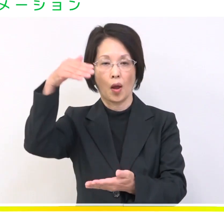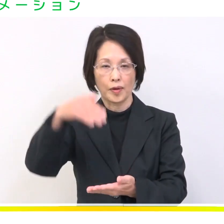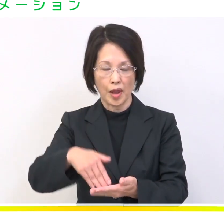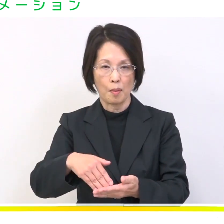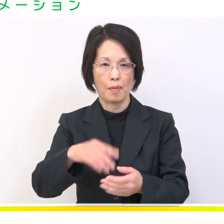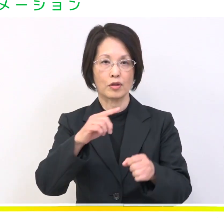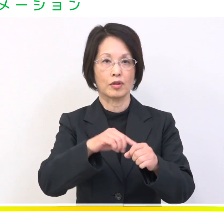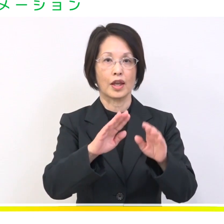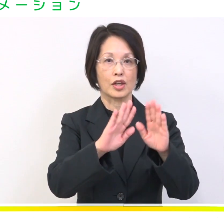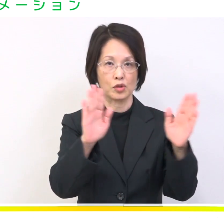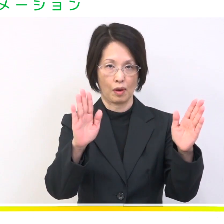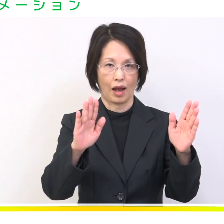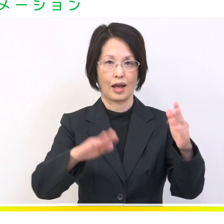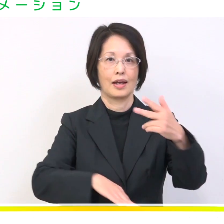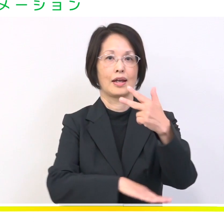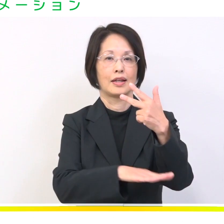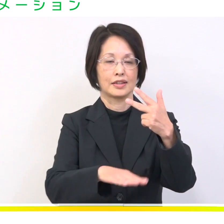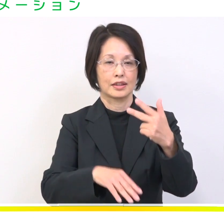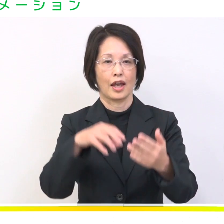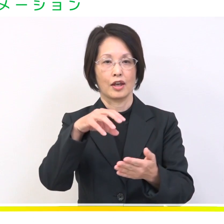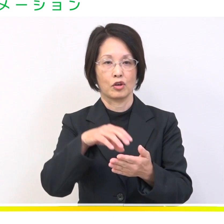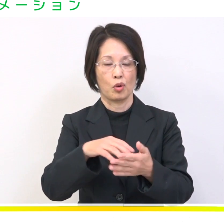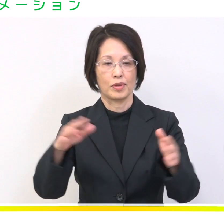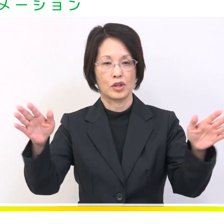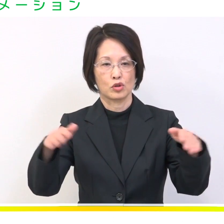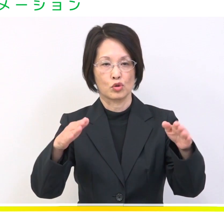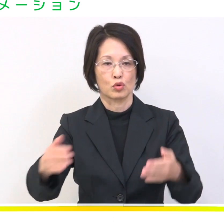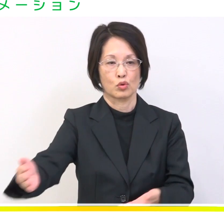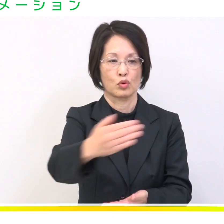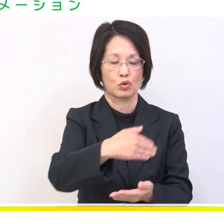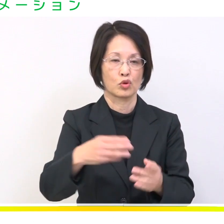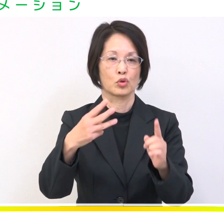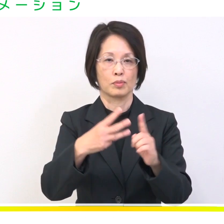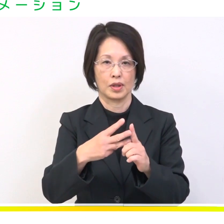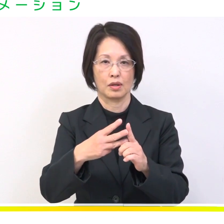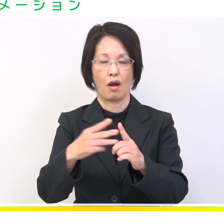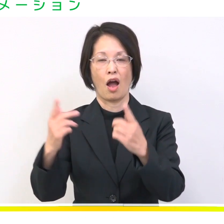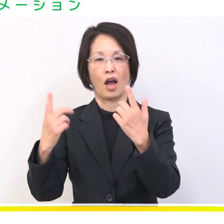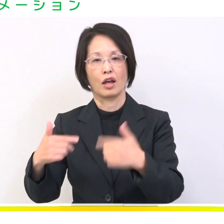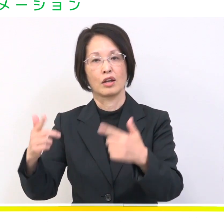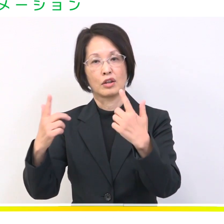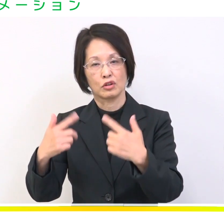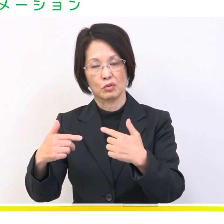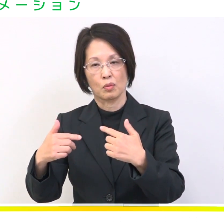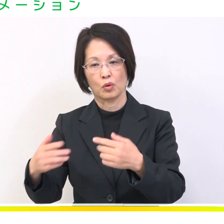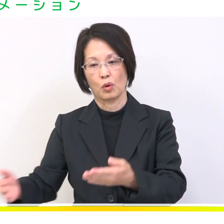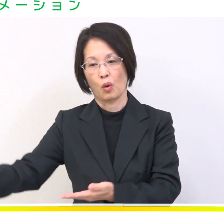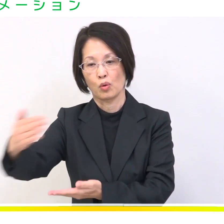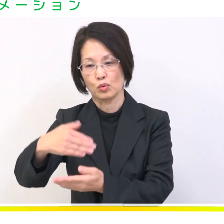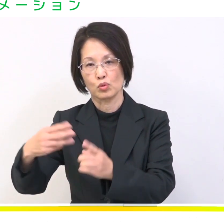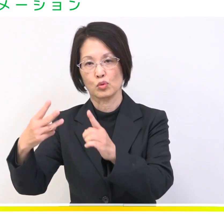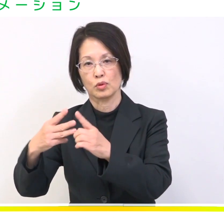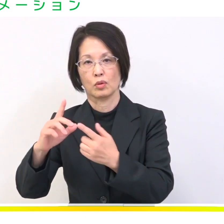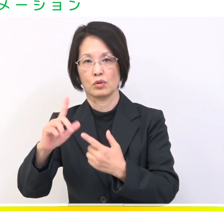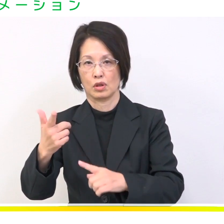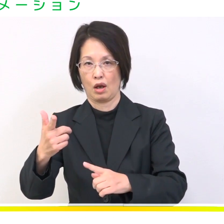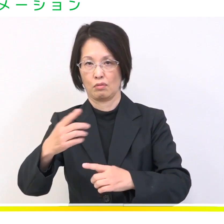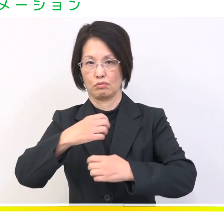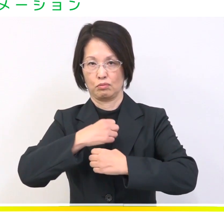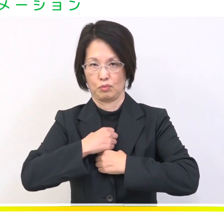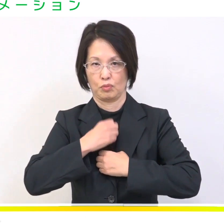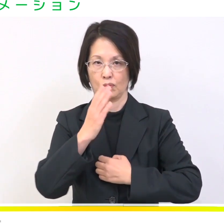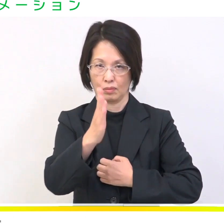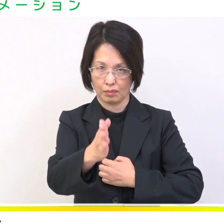年末年始は資源ゴミ収集日が通常とは異なりますのでご注意